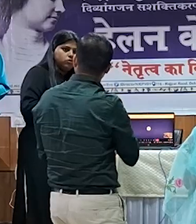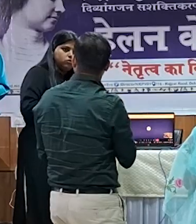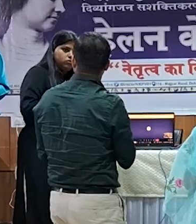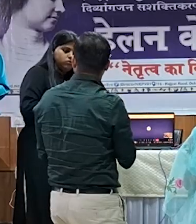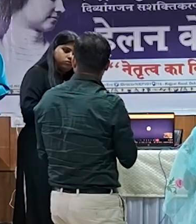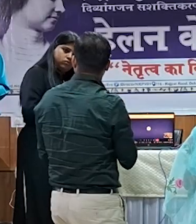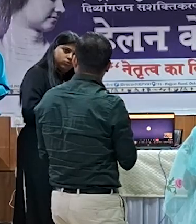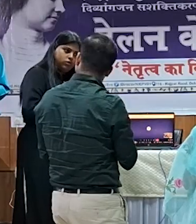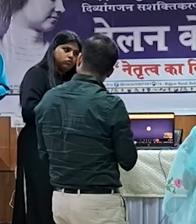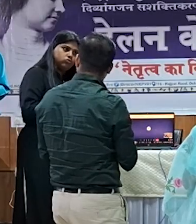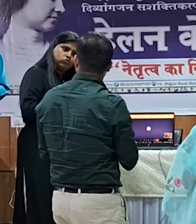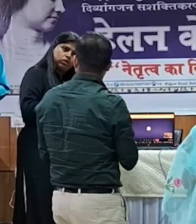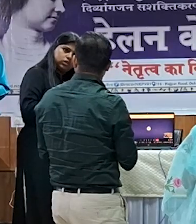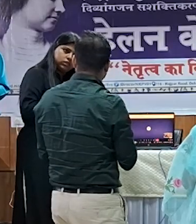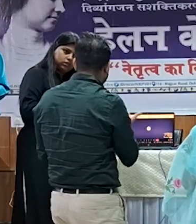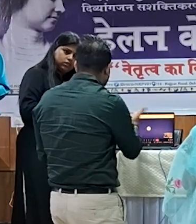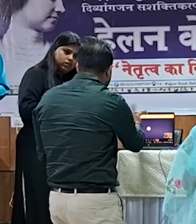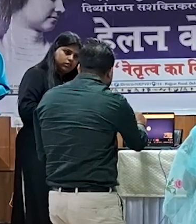साथ ही